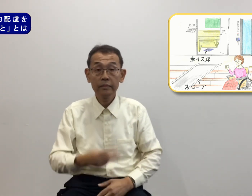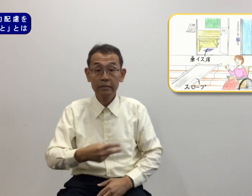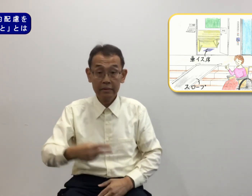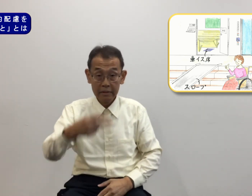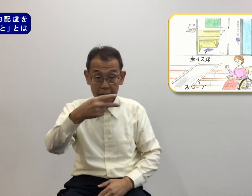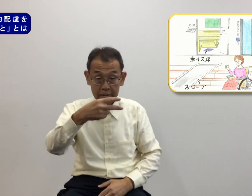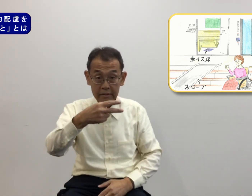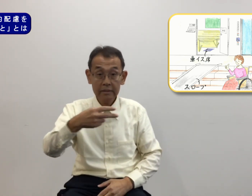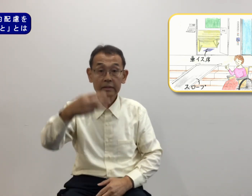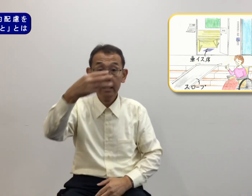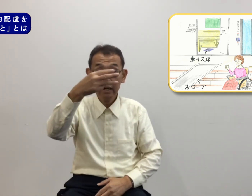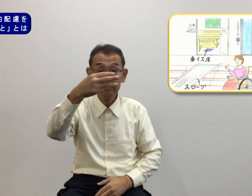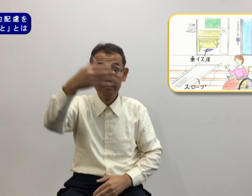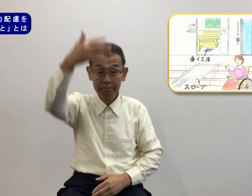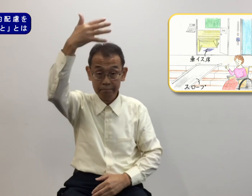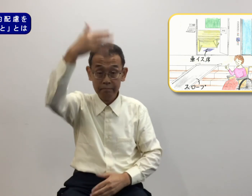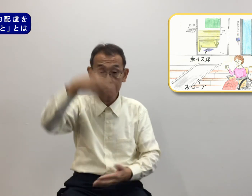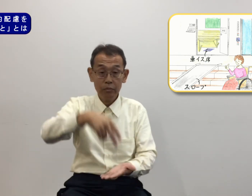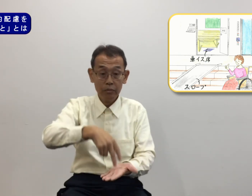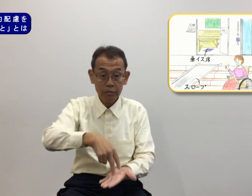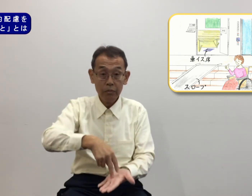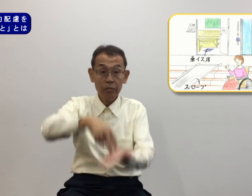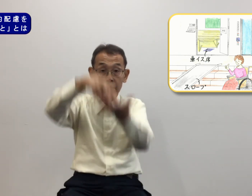上の海へ行きやすくなります